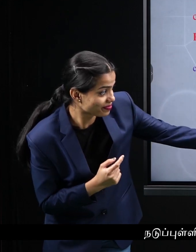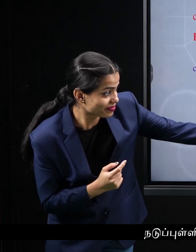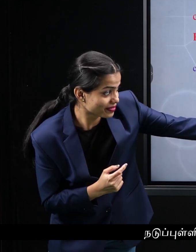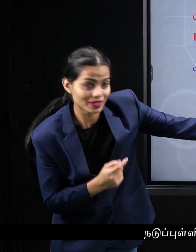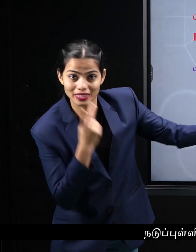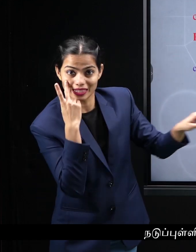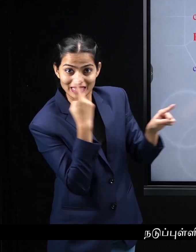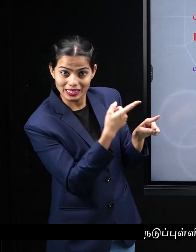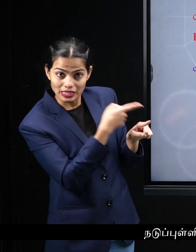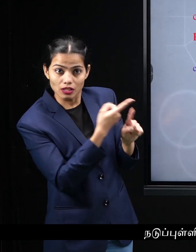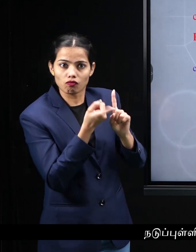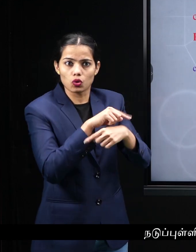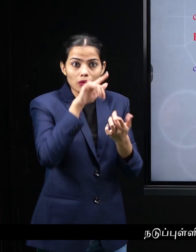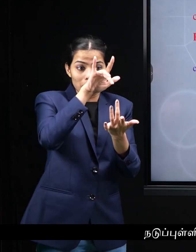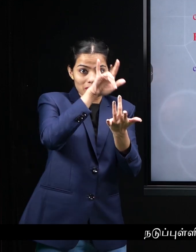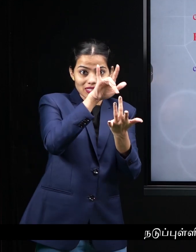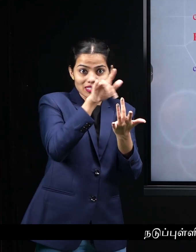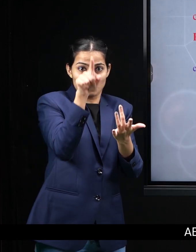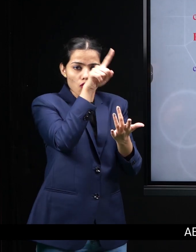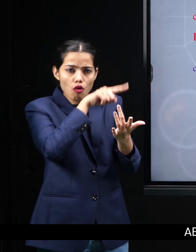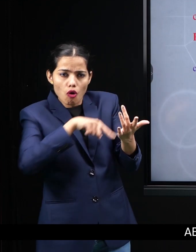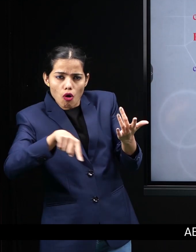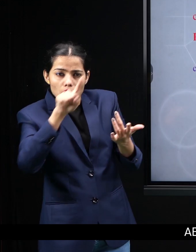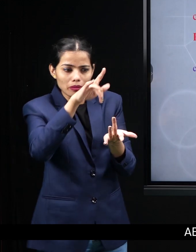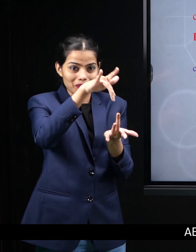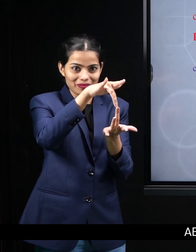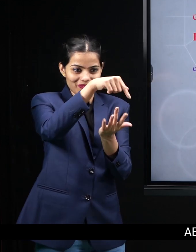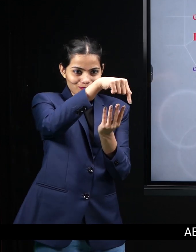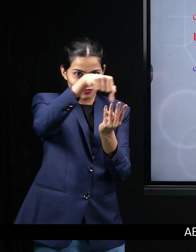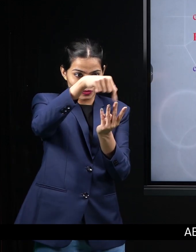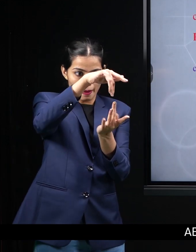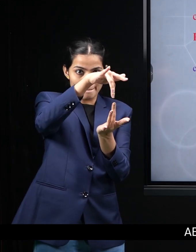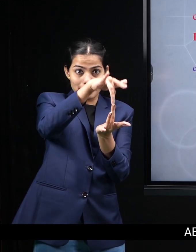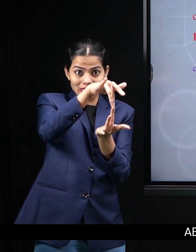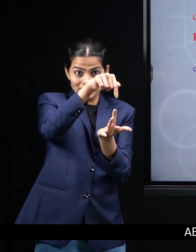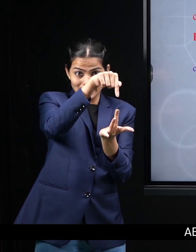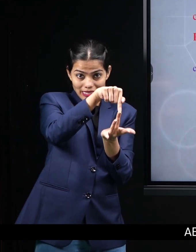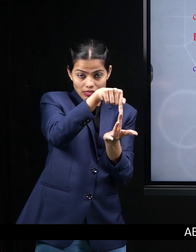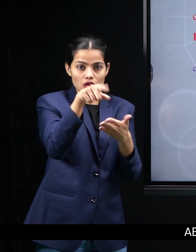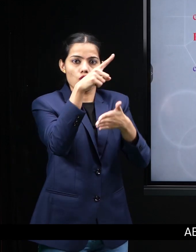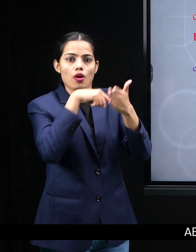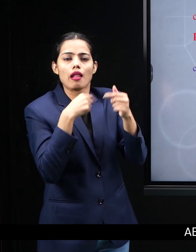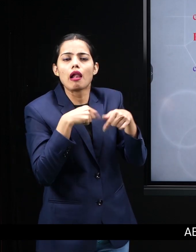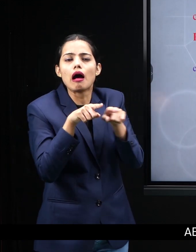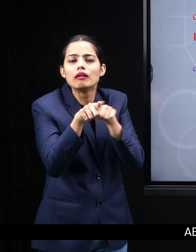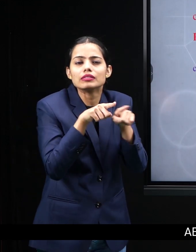வரை OB கோடு வரைந்தால் OB என்பது AB நாணுக்கு செங்குத்தாக இருக்கும்.